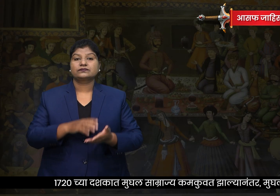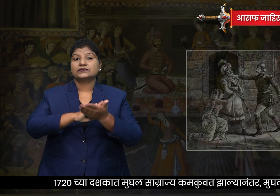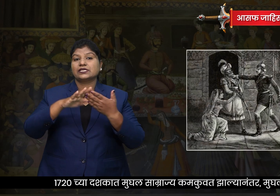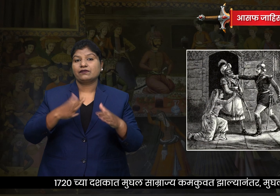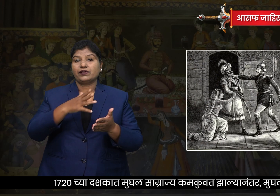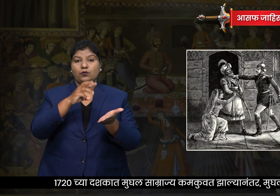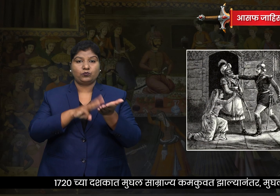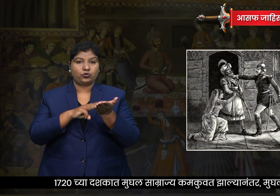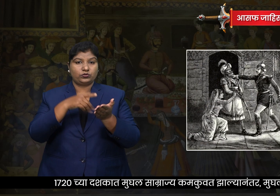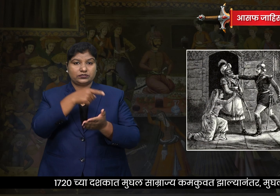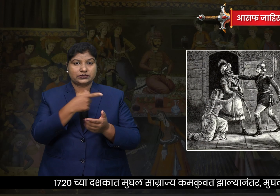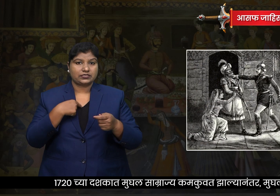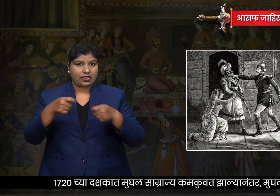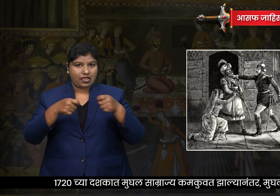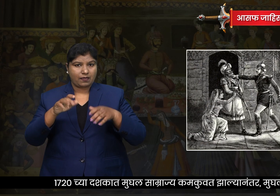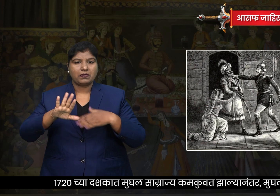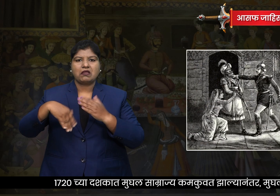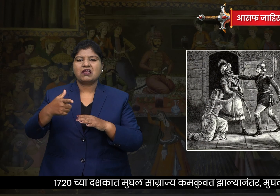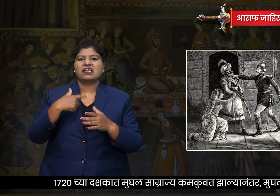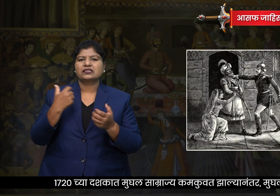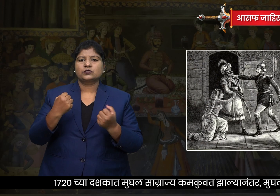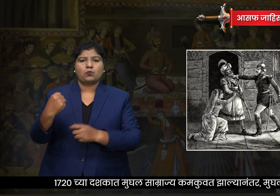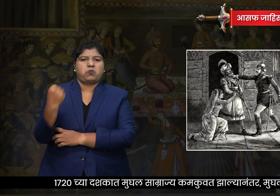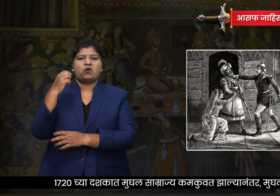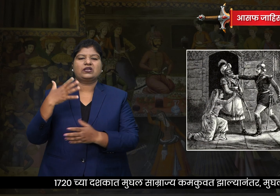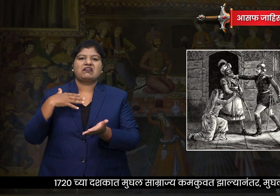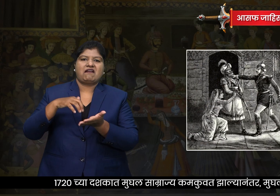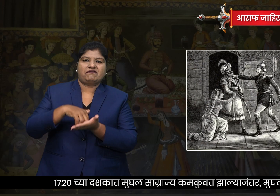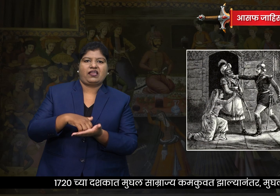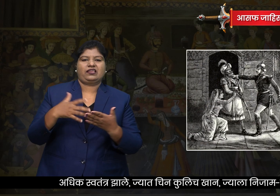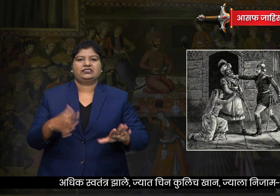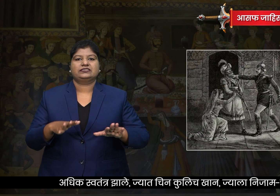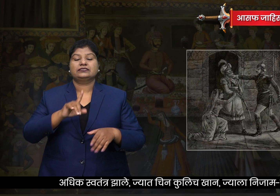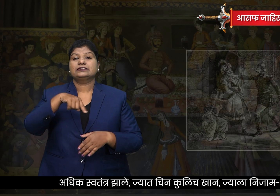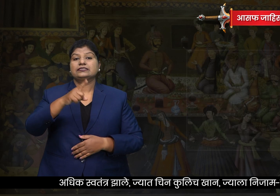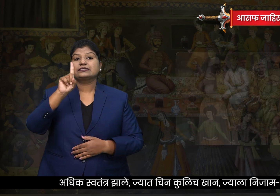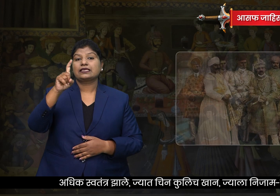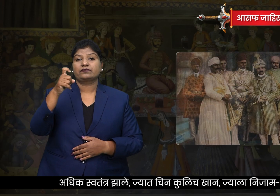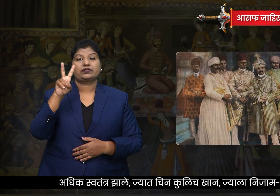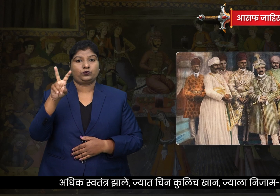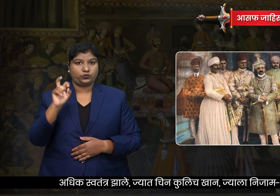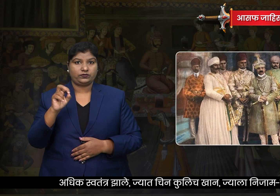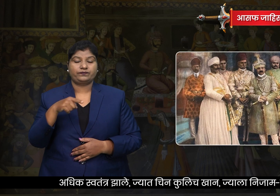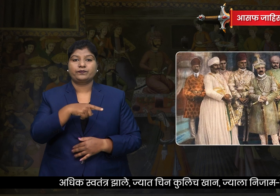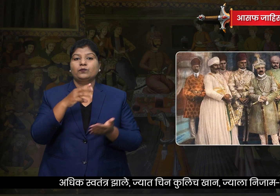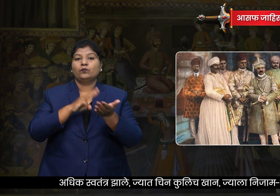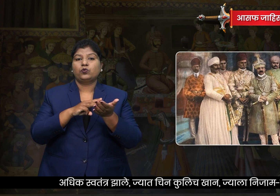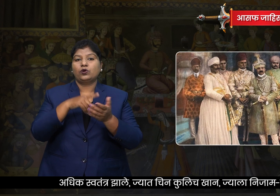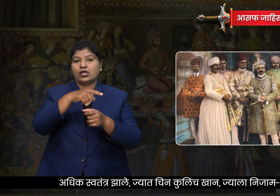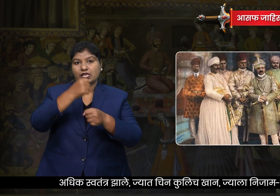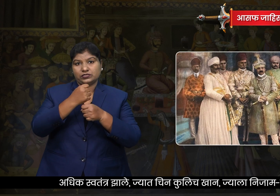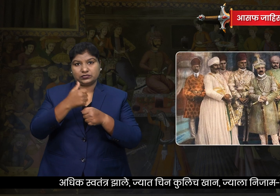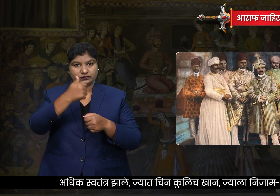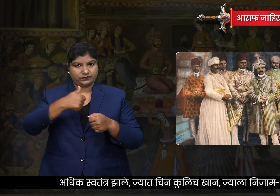1720 च्या दशकात मुघल साम्राज्याच्या कुमकुवत झाल्यानंतर मुघल राज्यपाल अधिक स्वतंत्र झाले, ज्यात